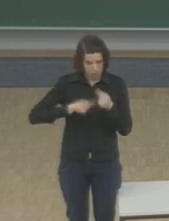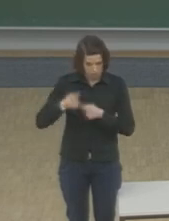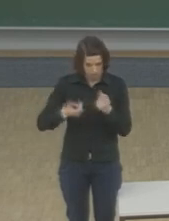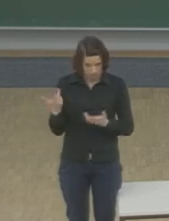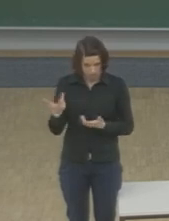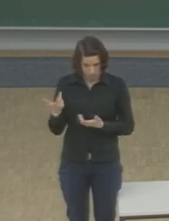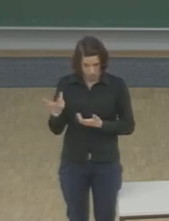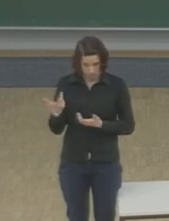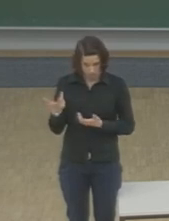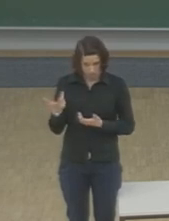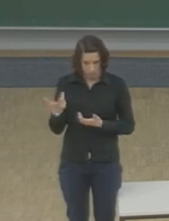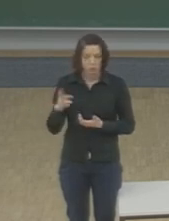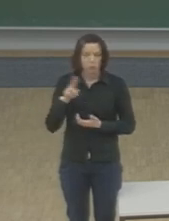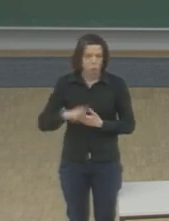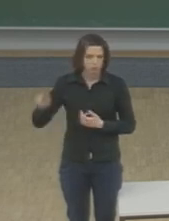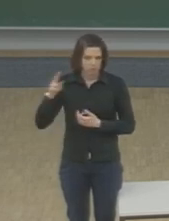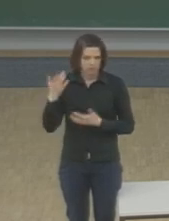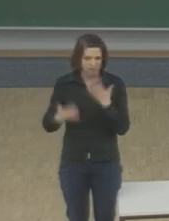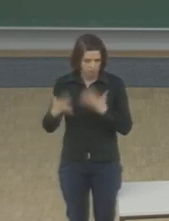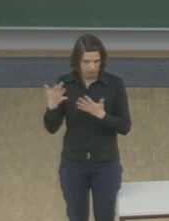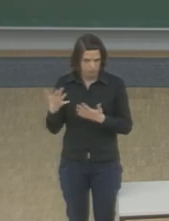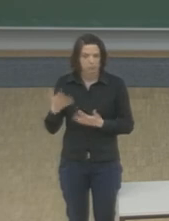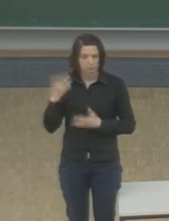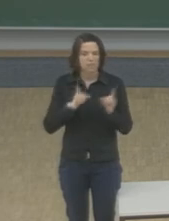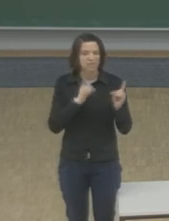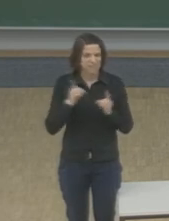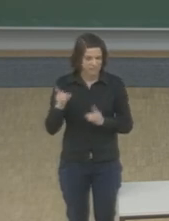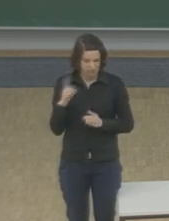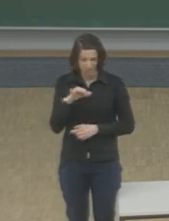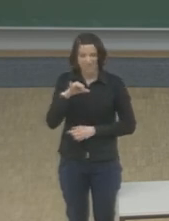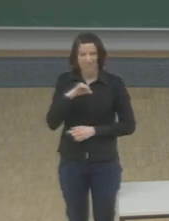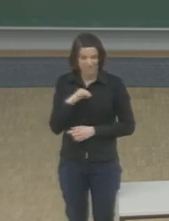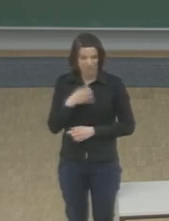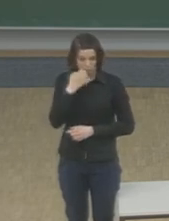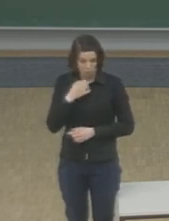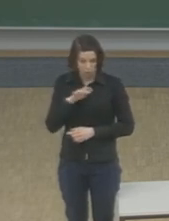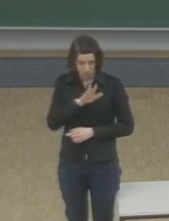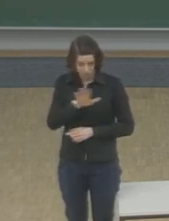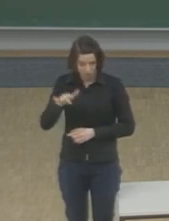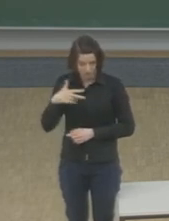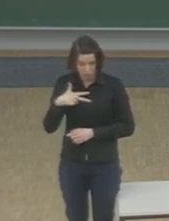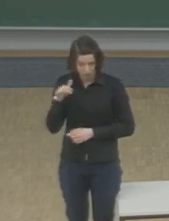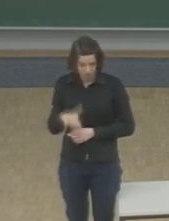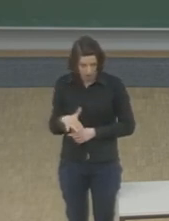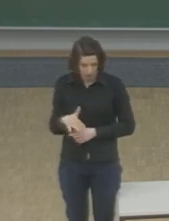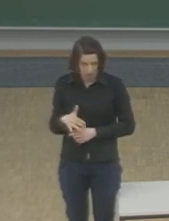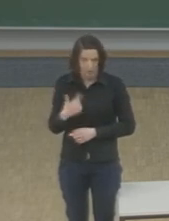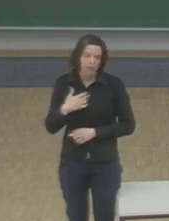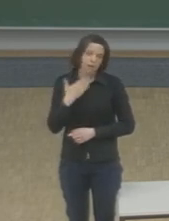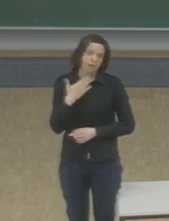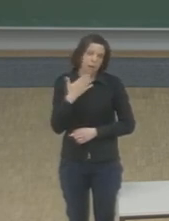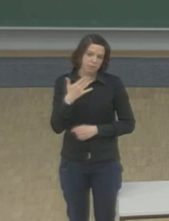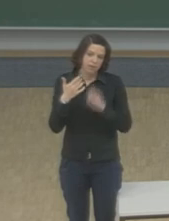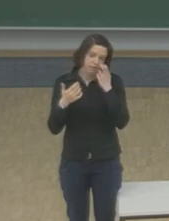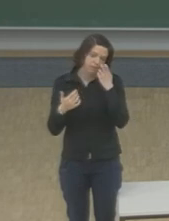Lehrpersonen interessierte universitäre Mathematik und Mathematikdidaktik täten sehr gut daran, die von ihnen